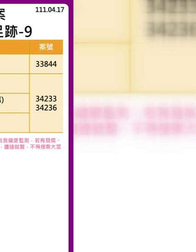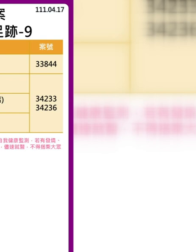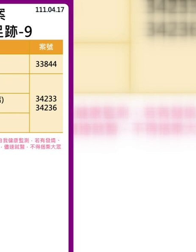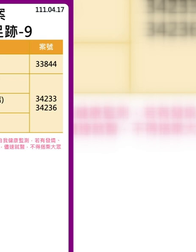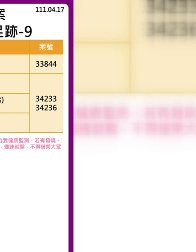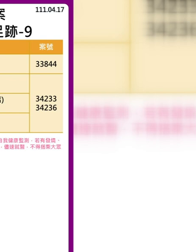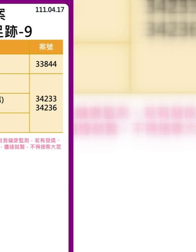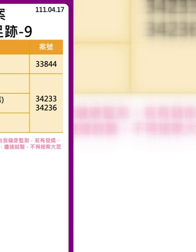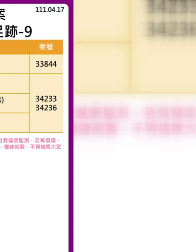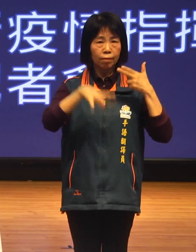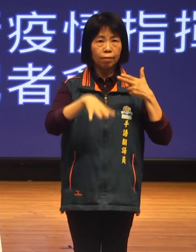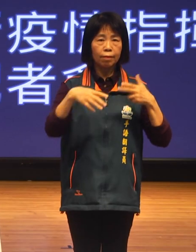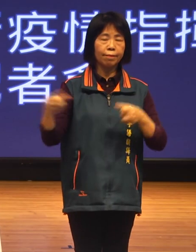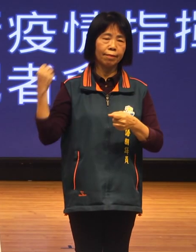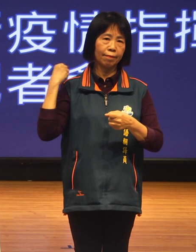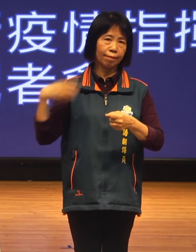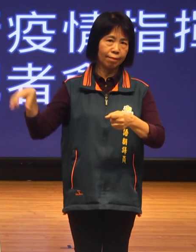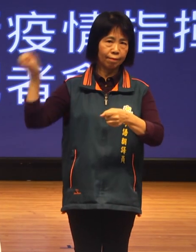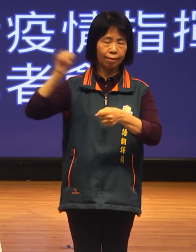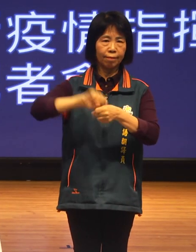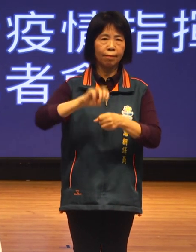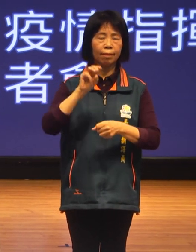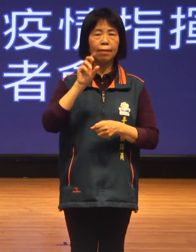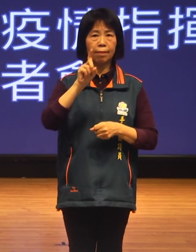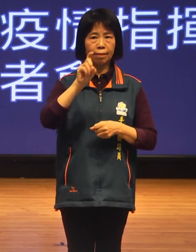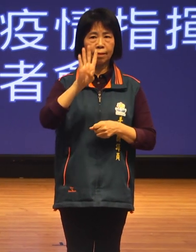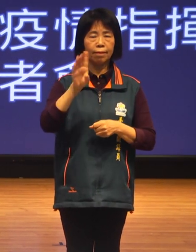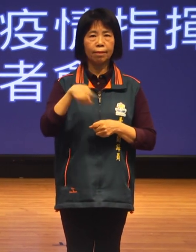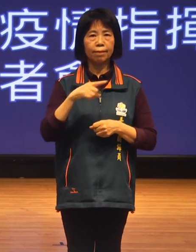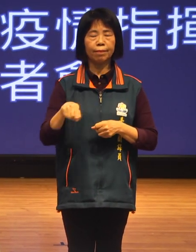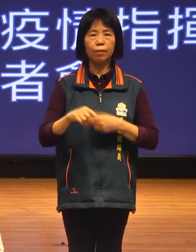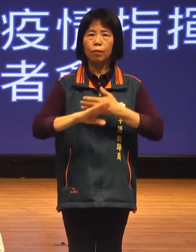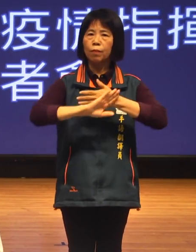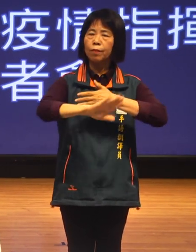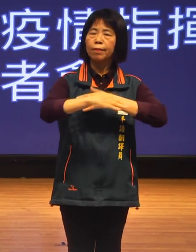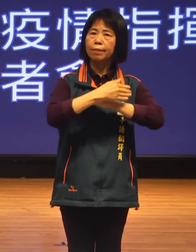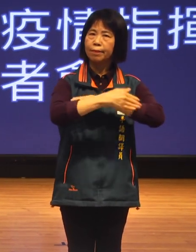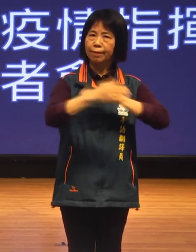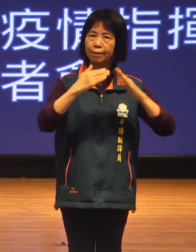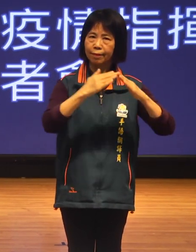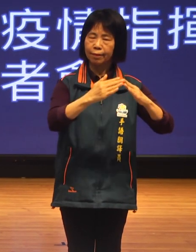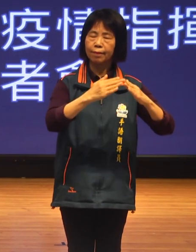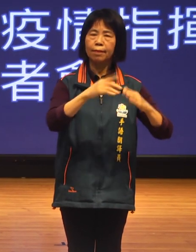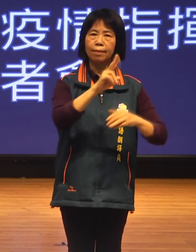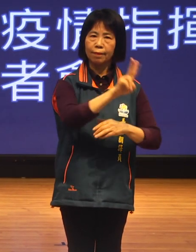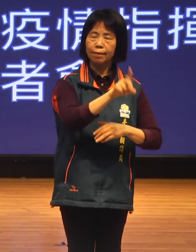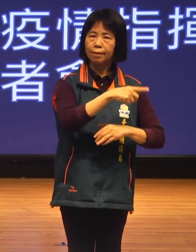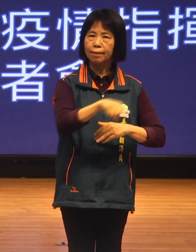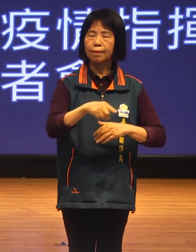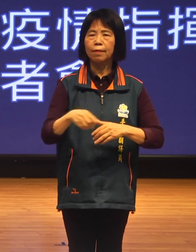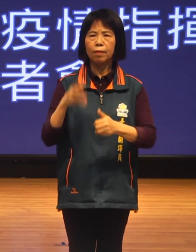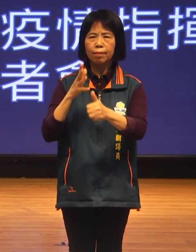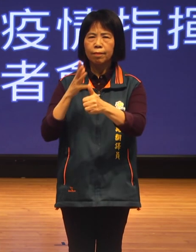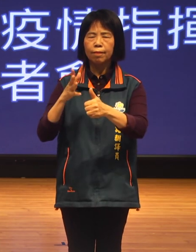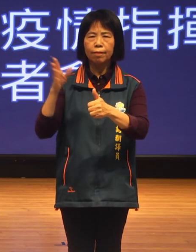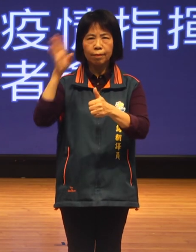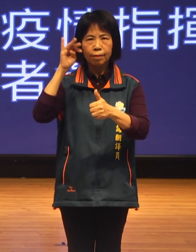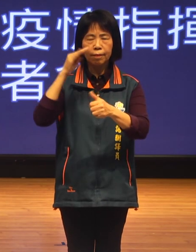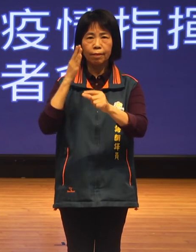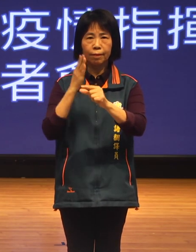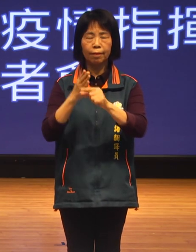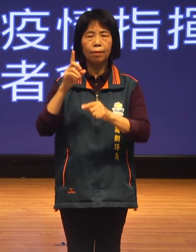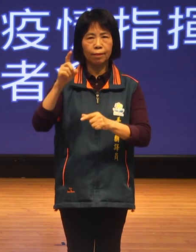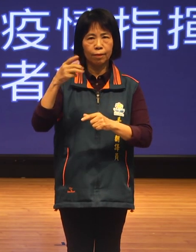的部分增加了14人，那外县市有2人，意调中有39人。意调中的部